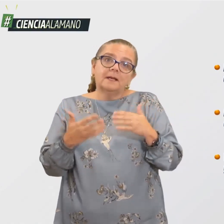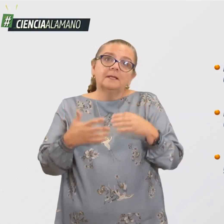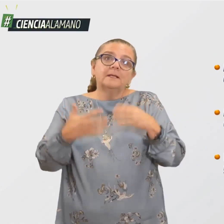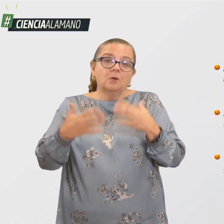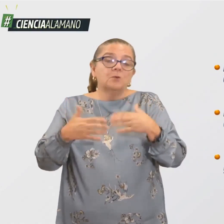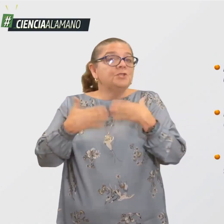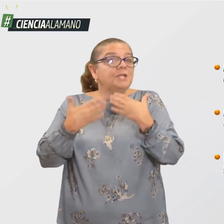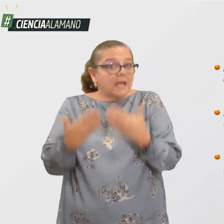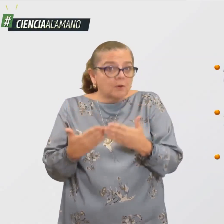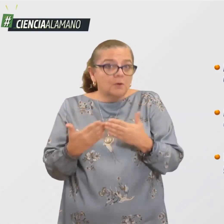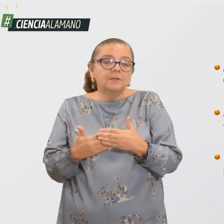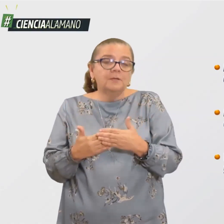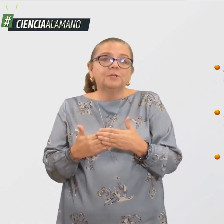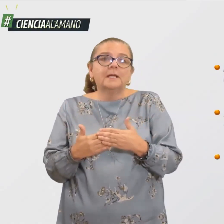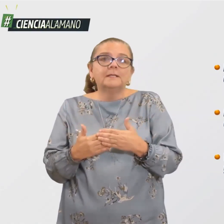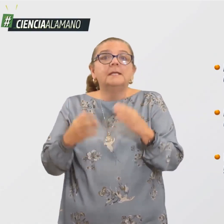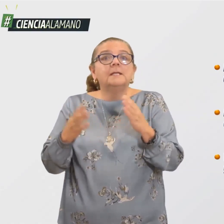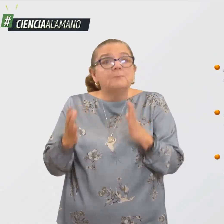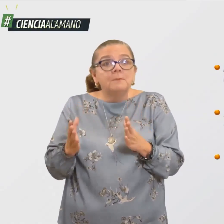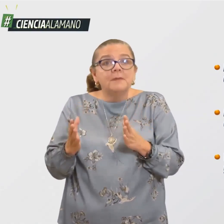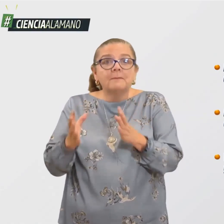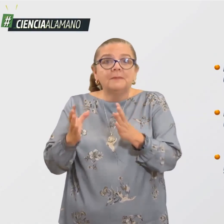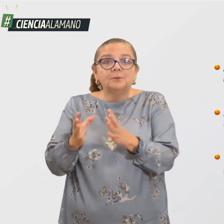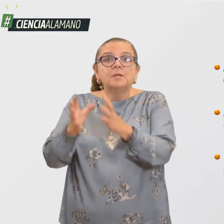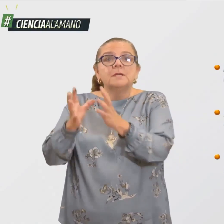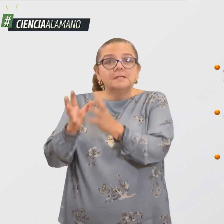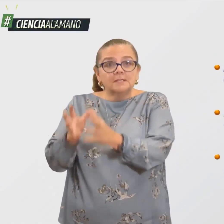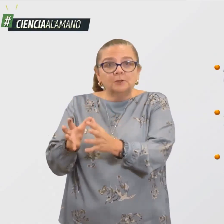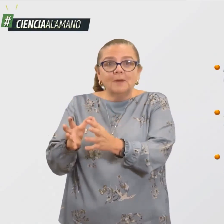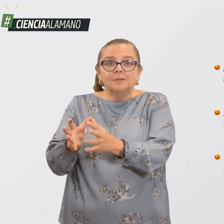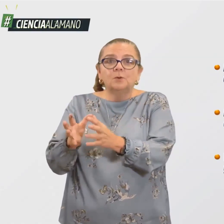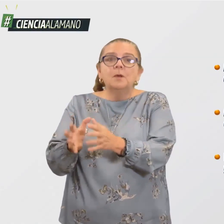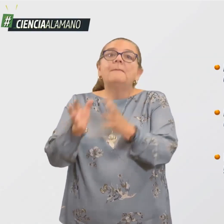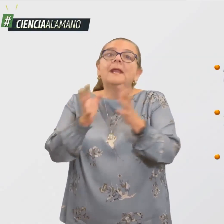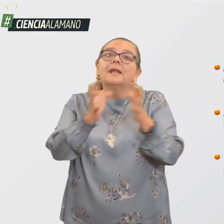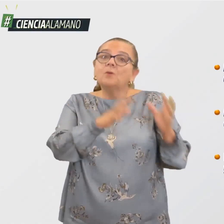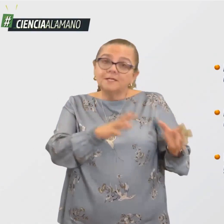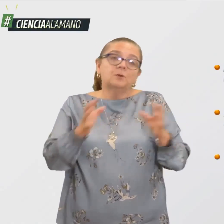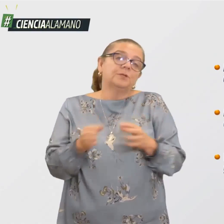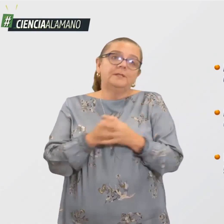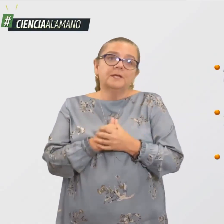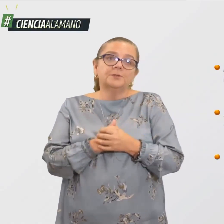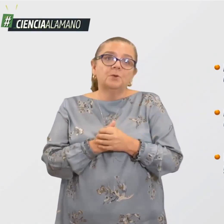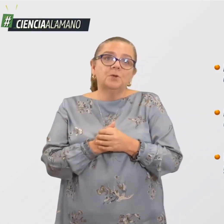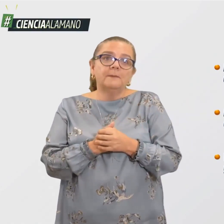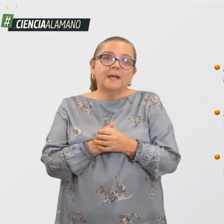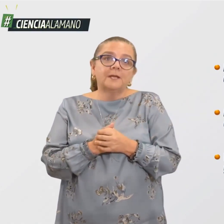de insidiar con el médico pacante qué tipo de medicamentos se están tomando para que no haya contaminación con el lupus.